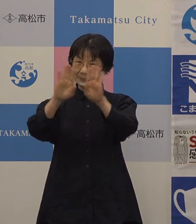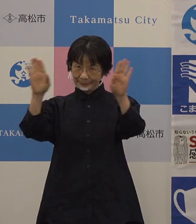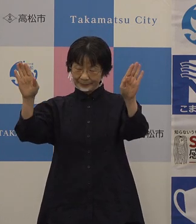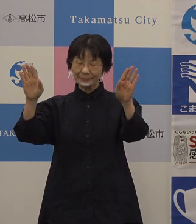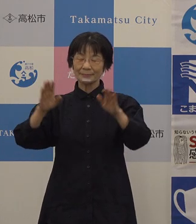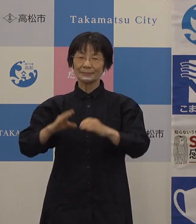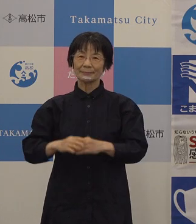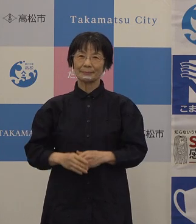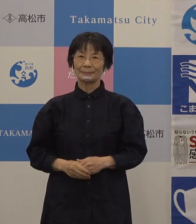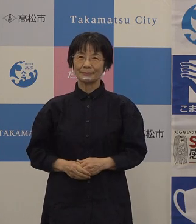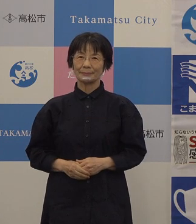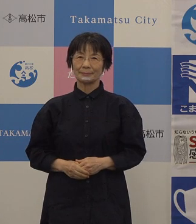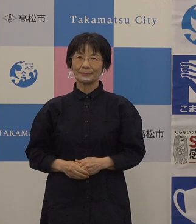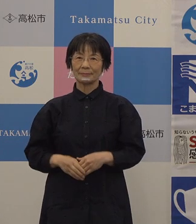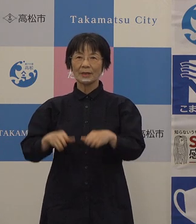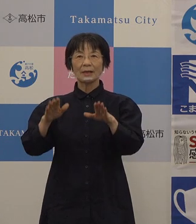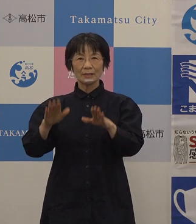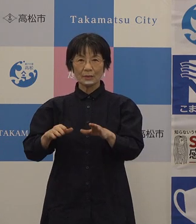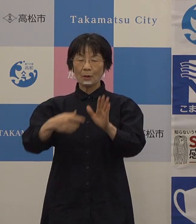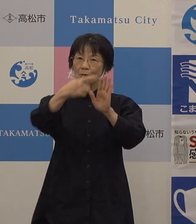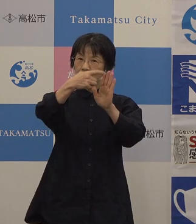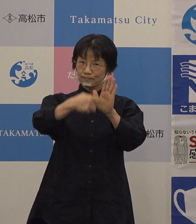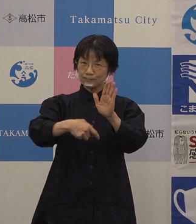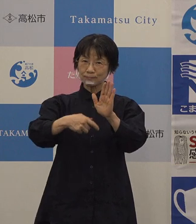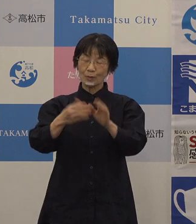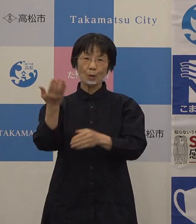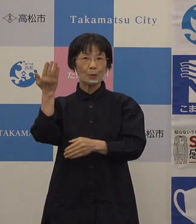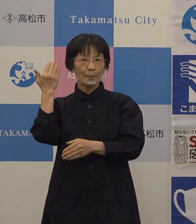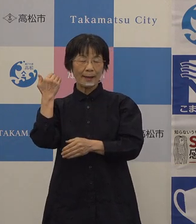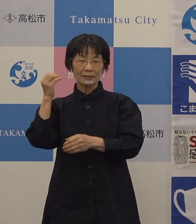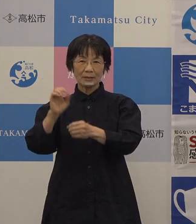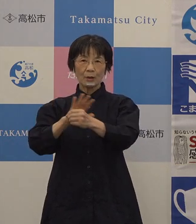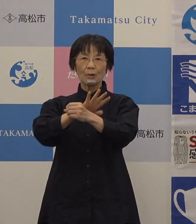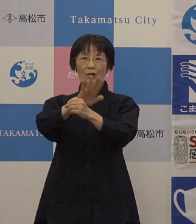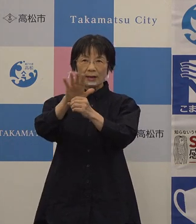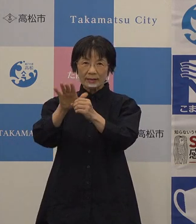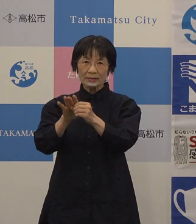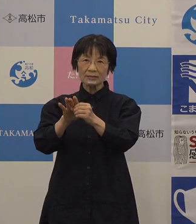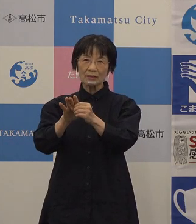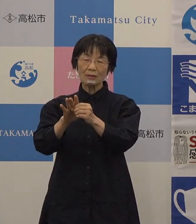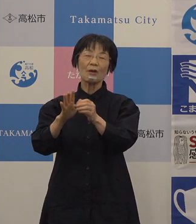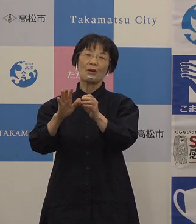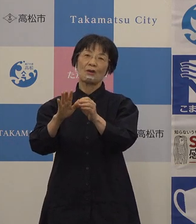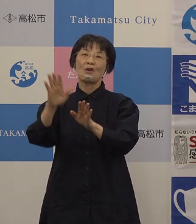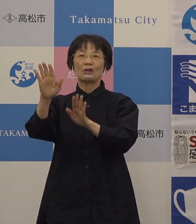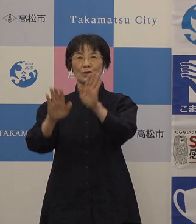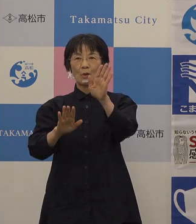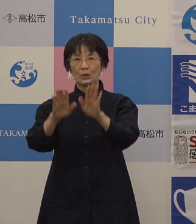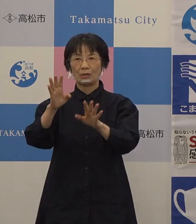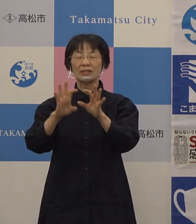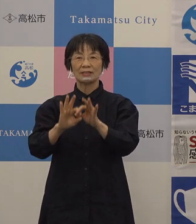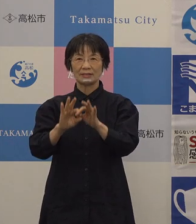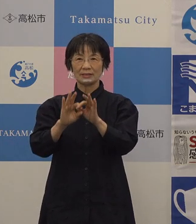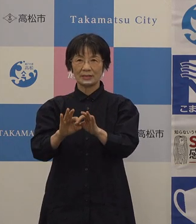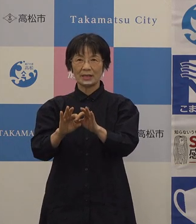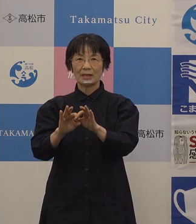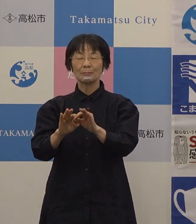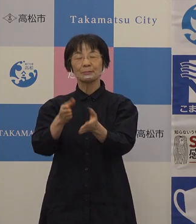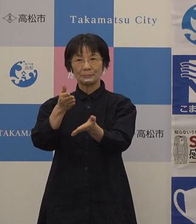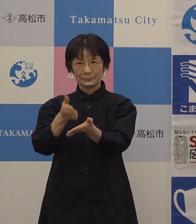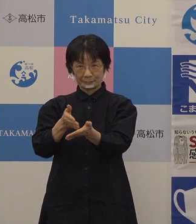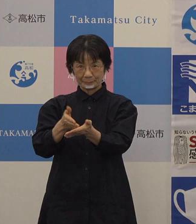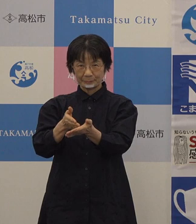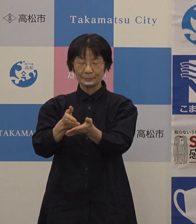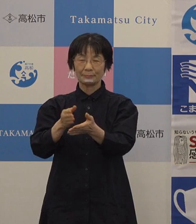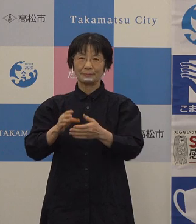ていただきます。まず本日題材に入ります前に新型コロナウイルス感染症の感染状況に関しまして一言申し上げた